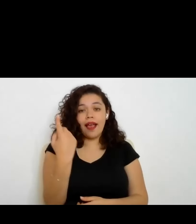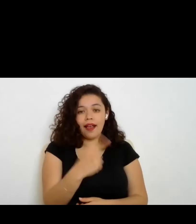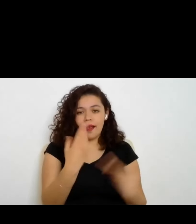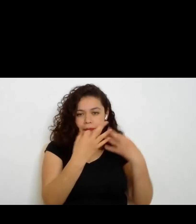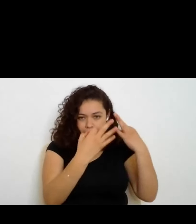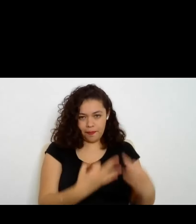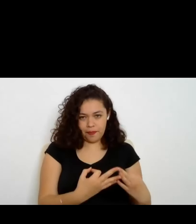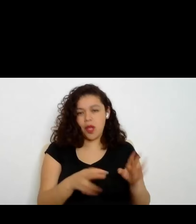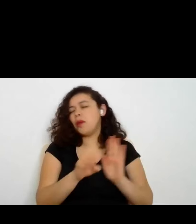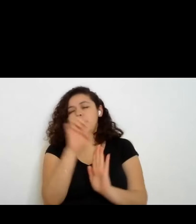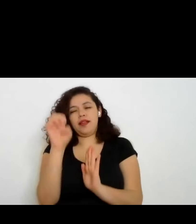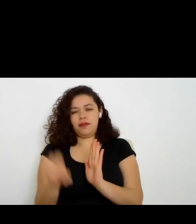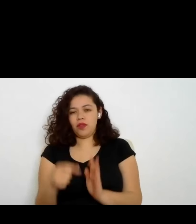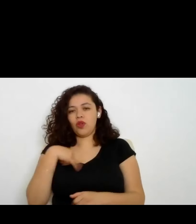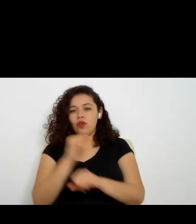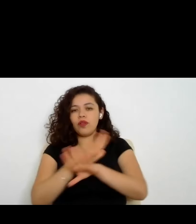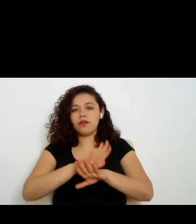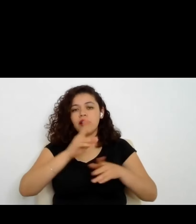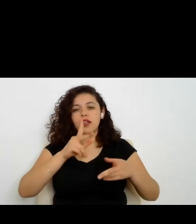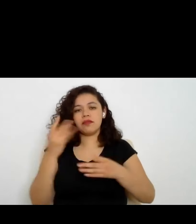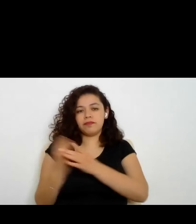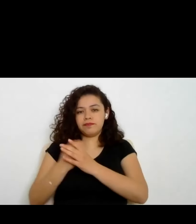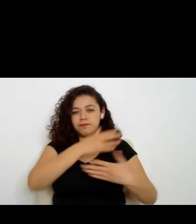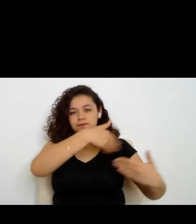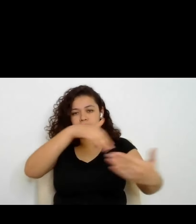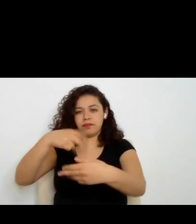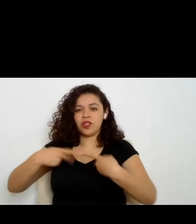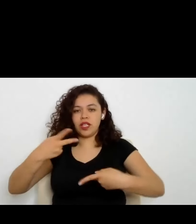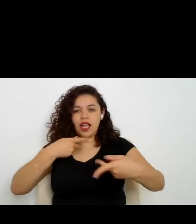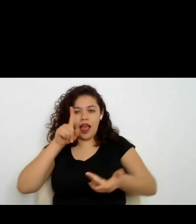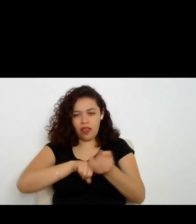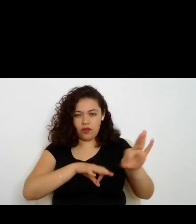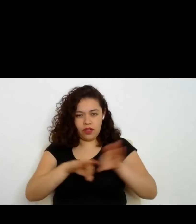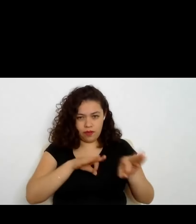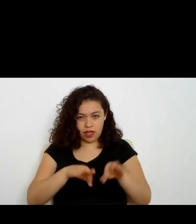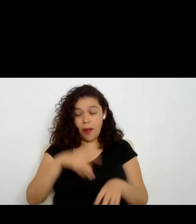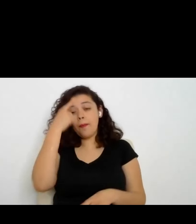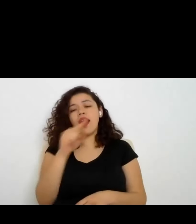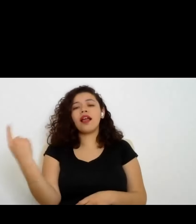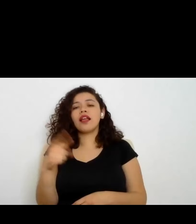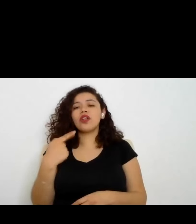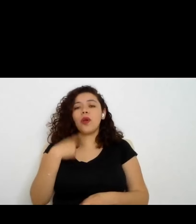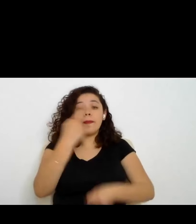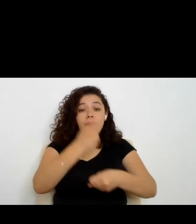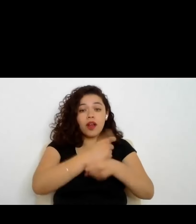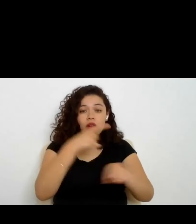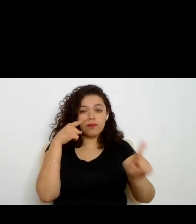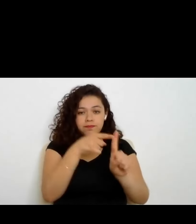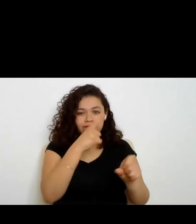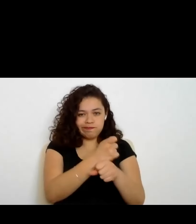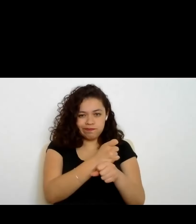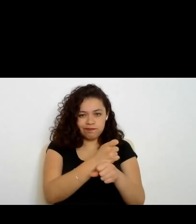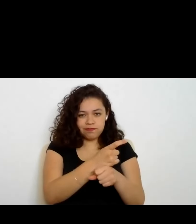caso de cuando yo recabo datos personales de mis empleados, ¿cuáles son las finalidades primarias? Bueno, pues las